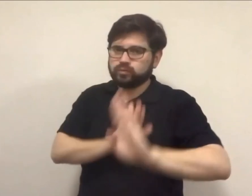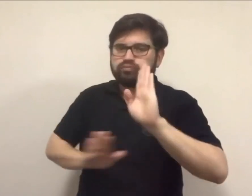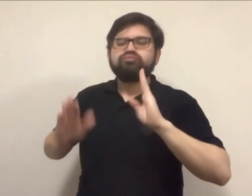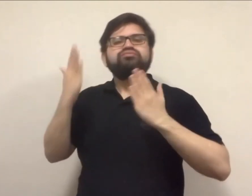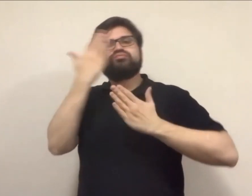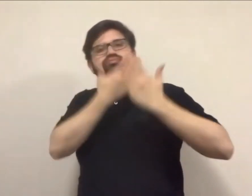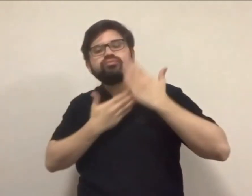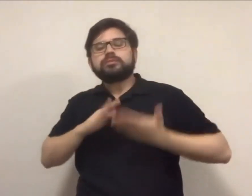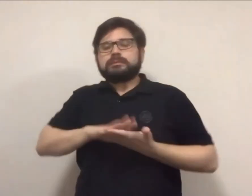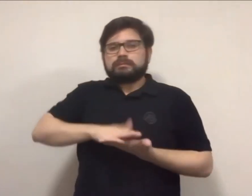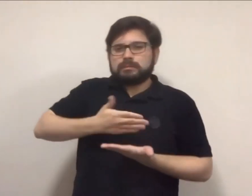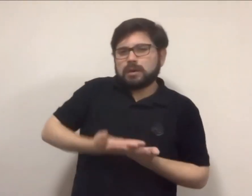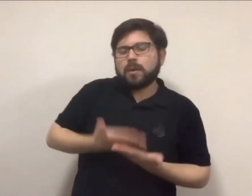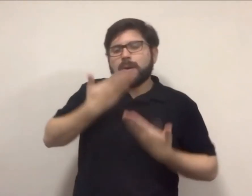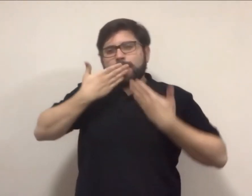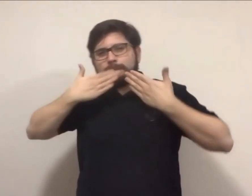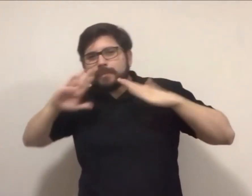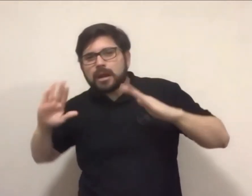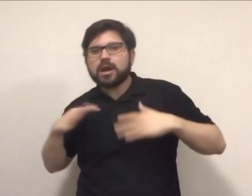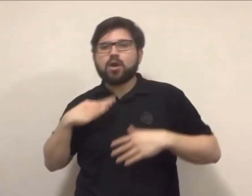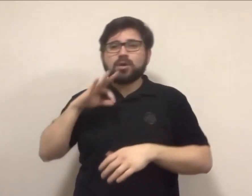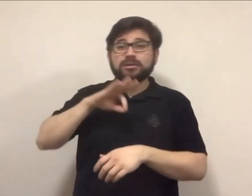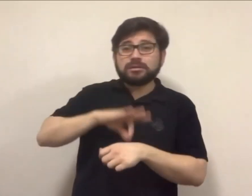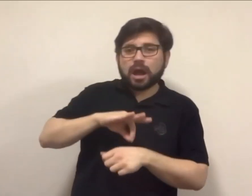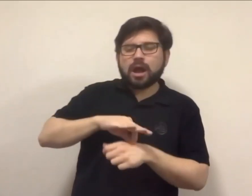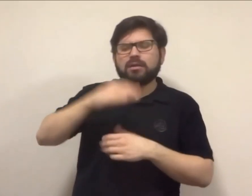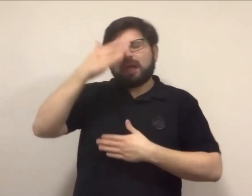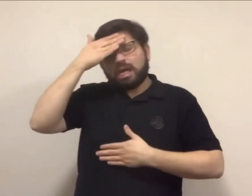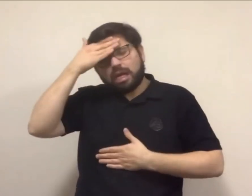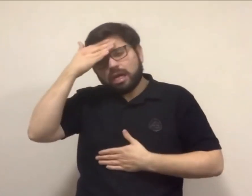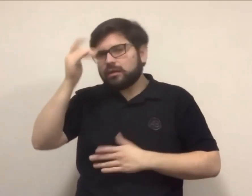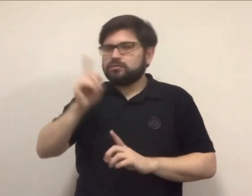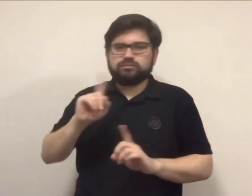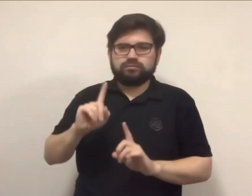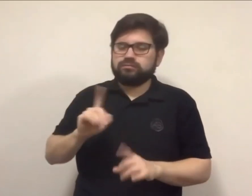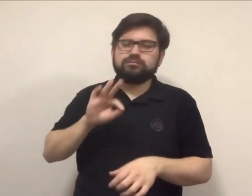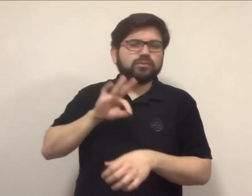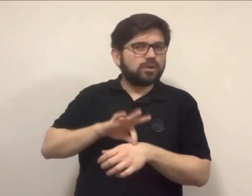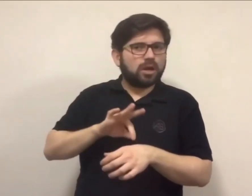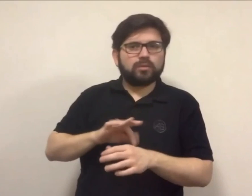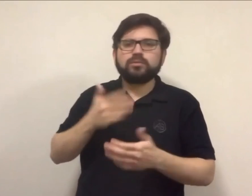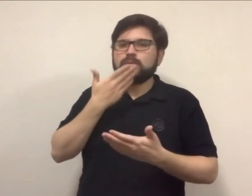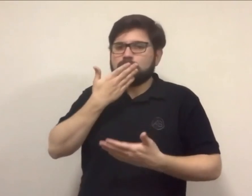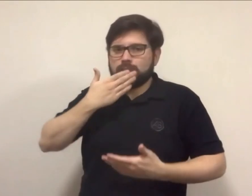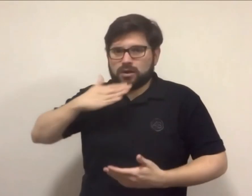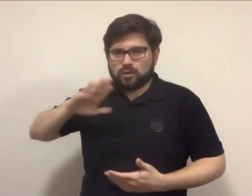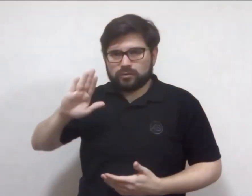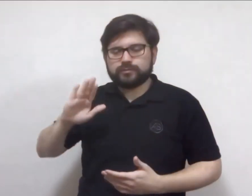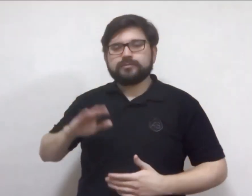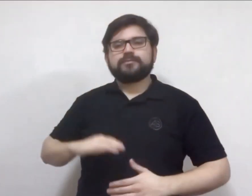que pagar, eso es un derecho, a recibir atención médica, a que se preocupen.